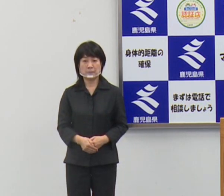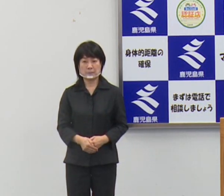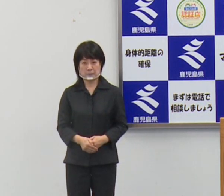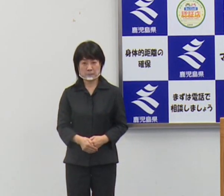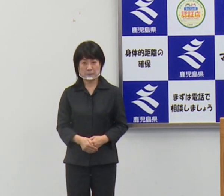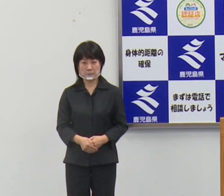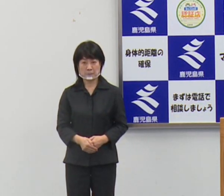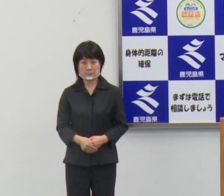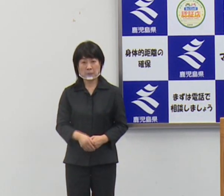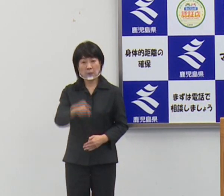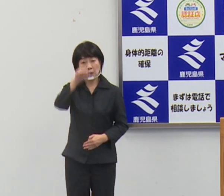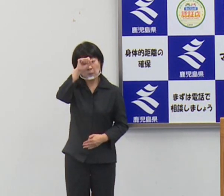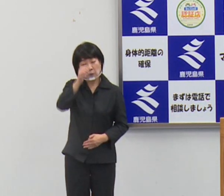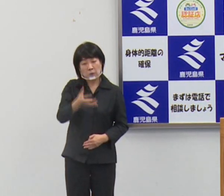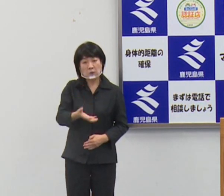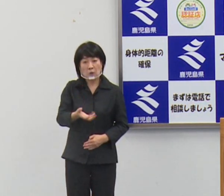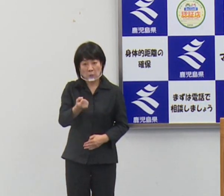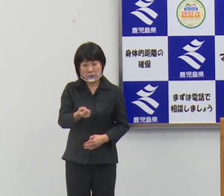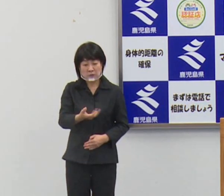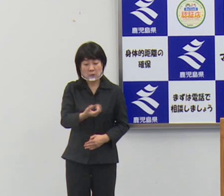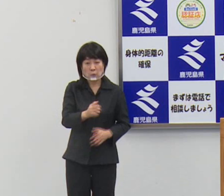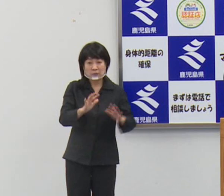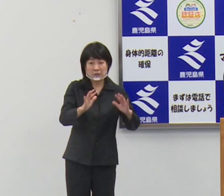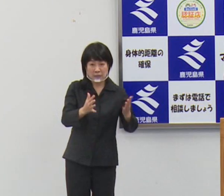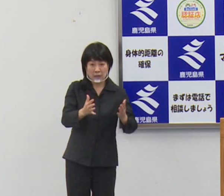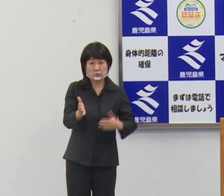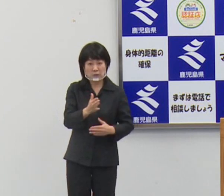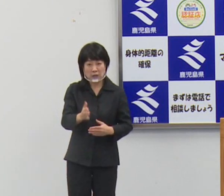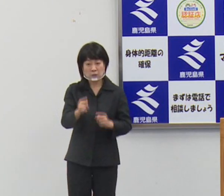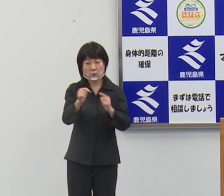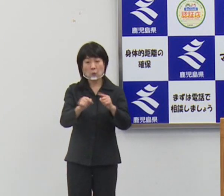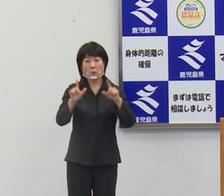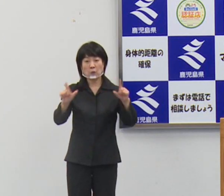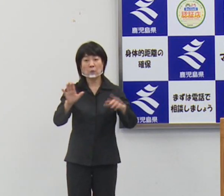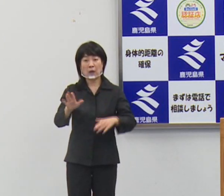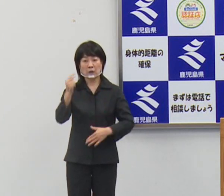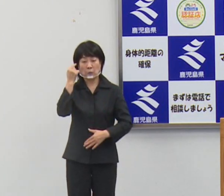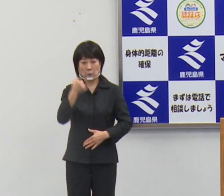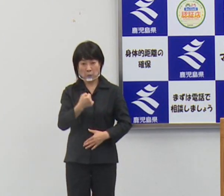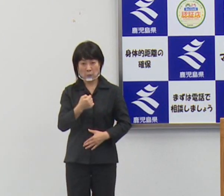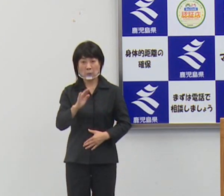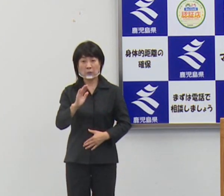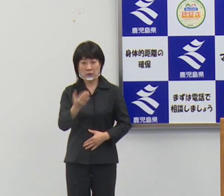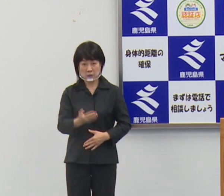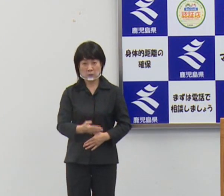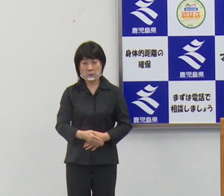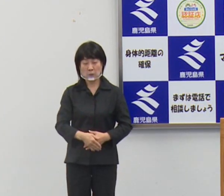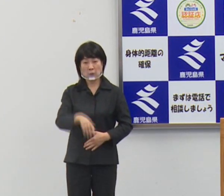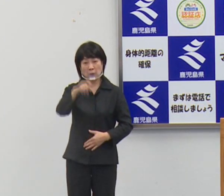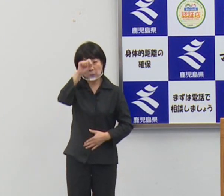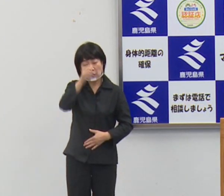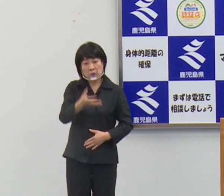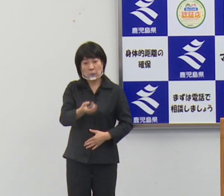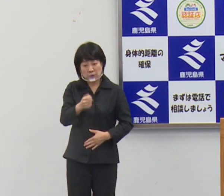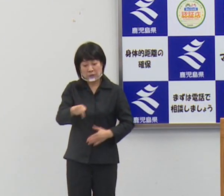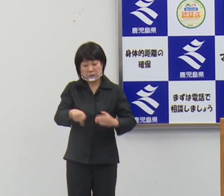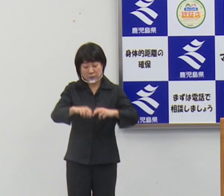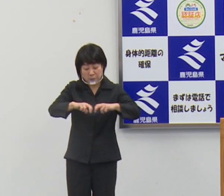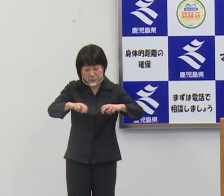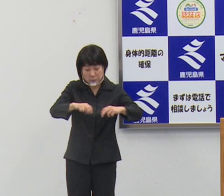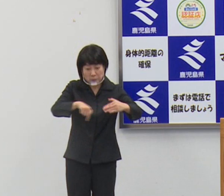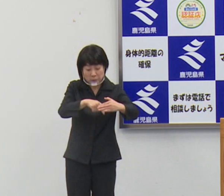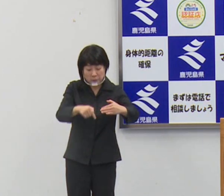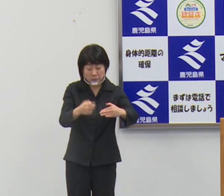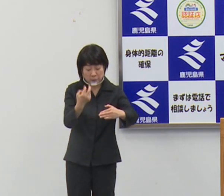基礎疾患疾患のあるなしぐらいはあるかもしれませんけど、その基礎疾患の中身をこう見る